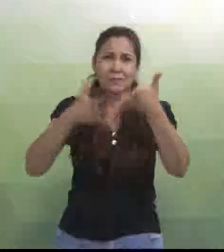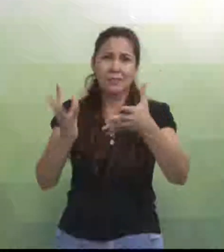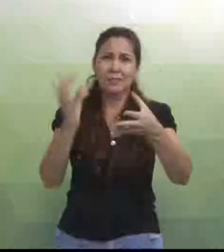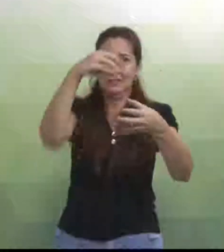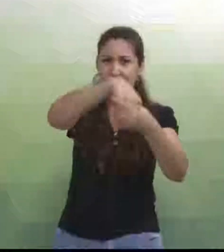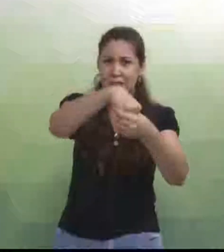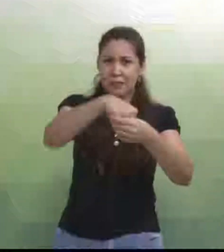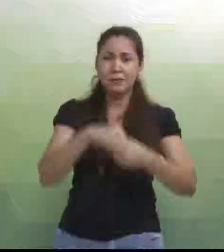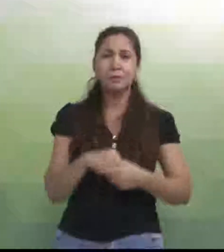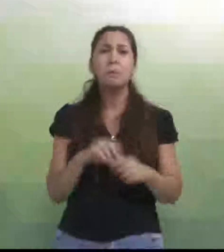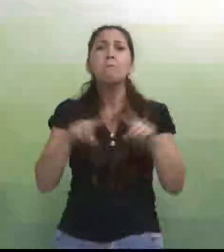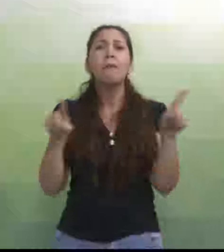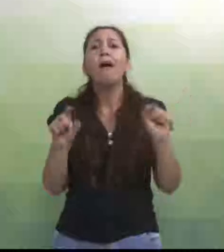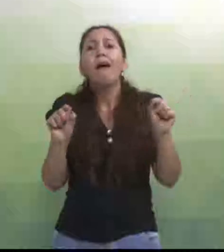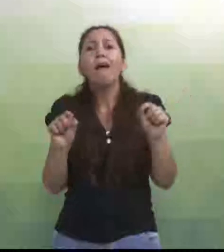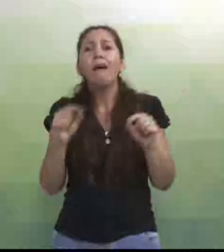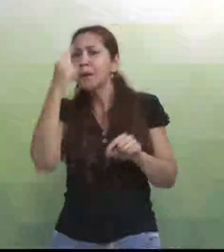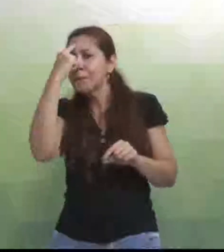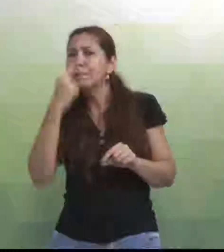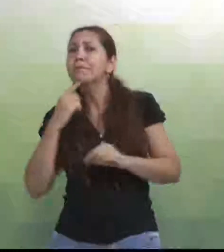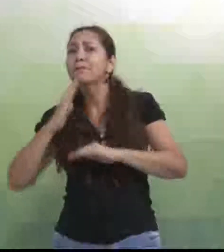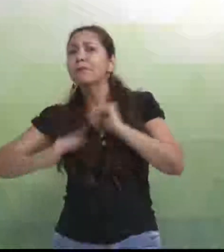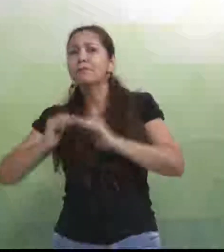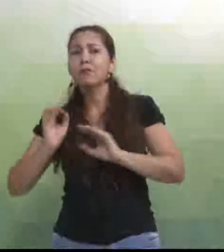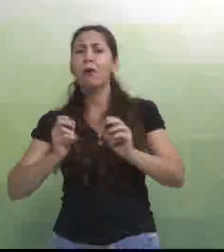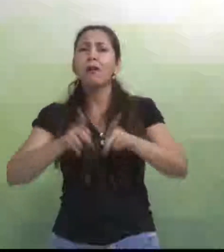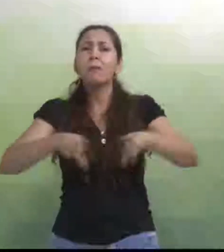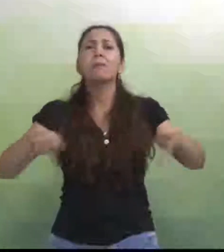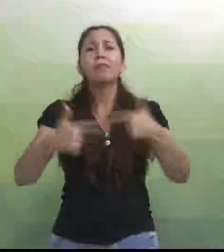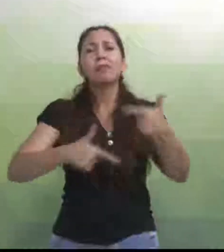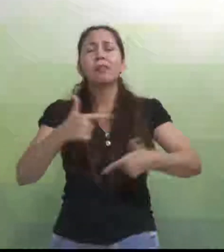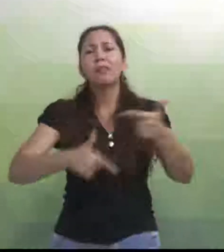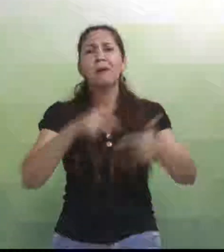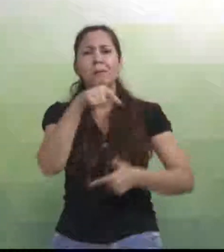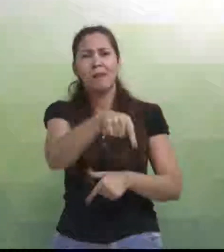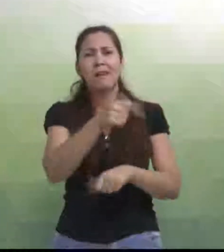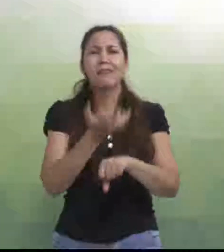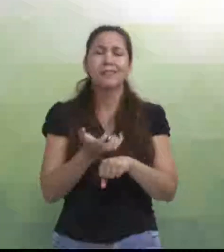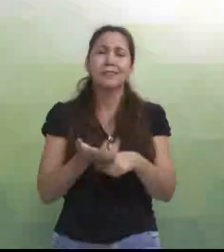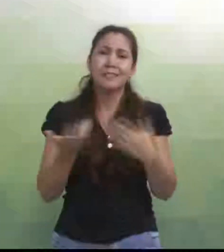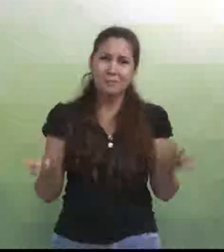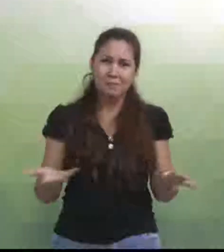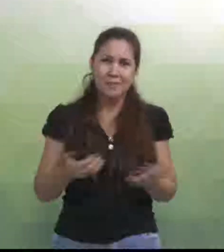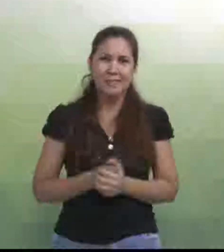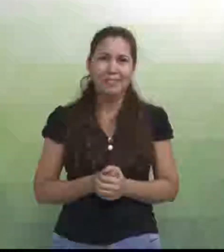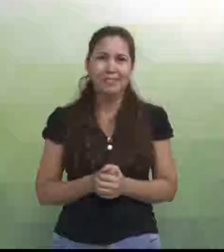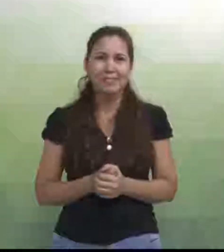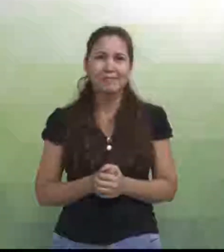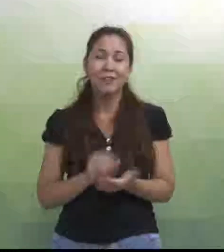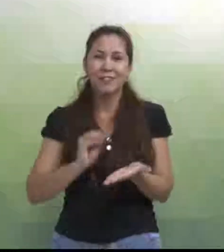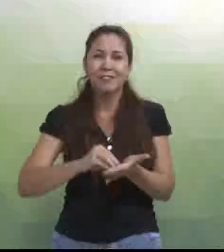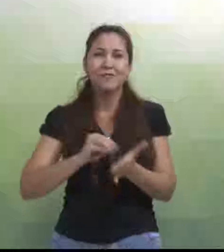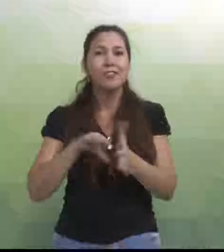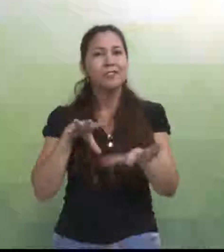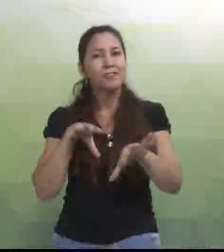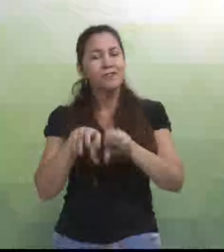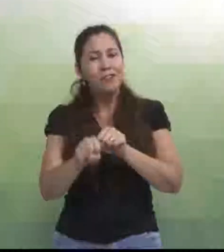pedagogia, na licenciatura, na fonoaudiologia. Então, seria a inserção dessa disciplina. Mas, e